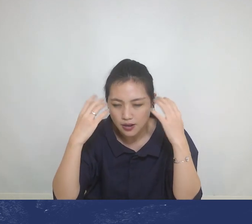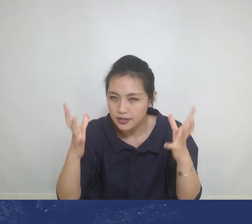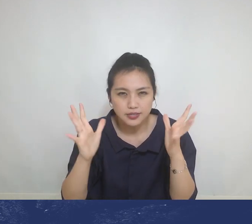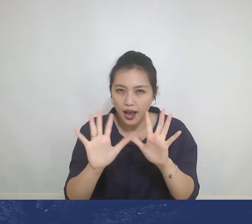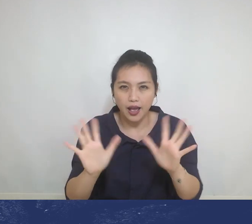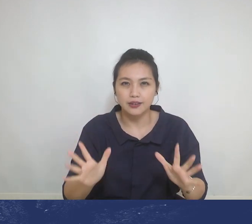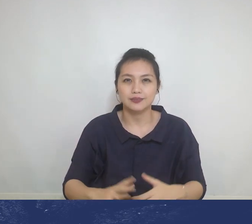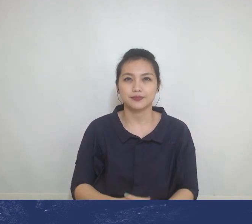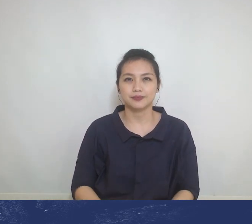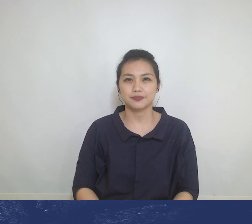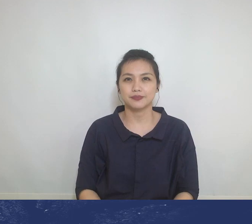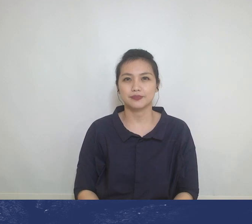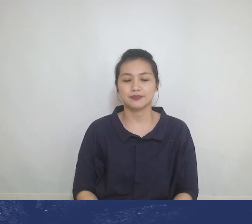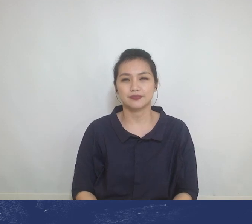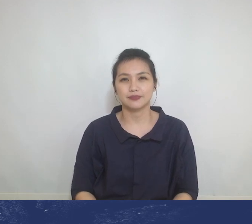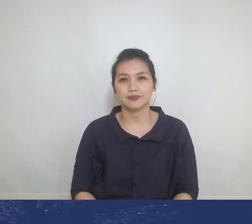jangan pegangi terpelecok Anda.